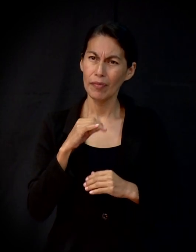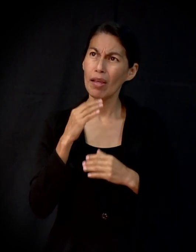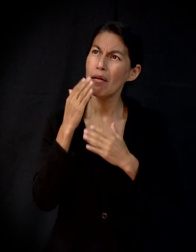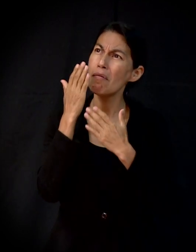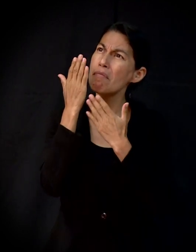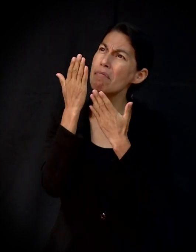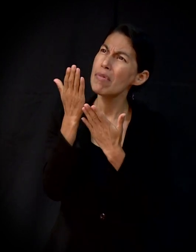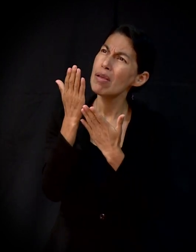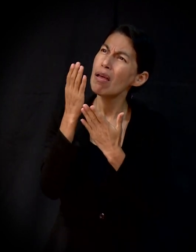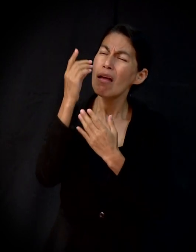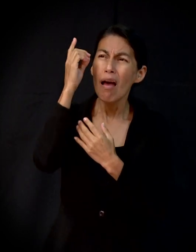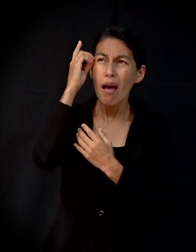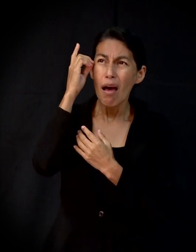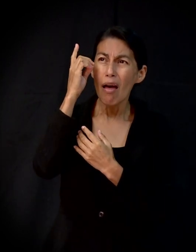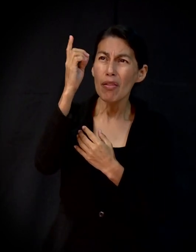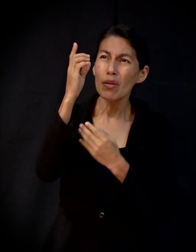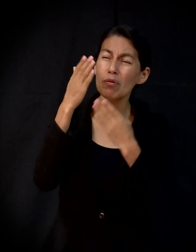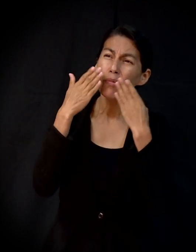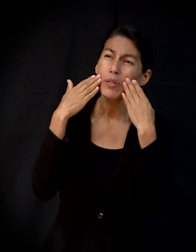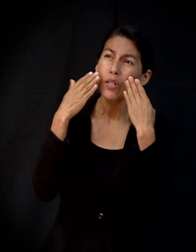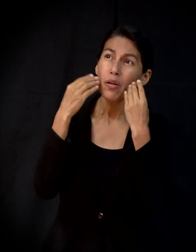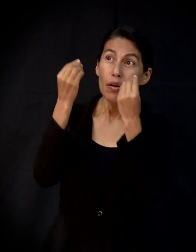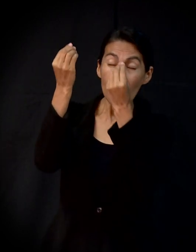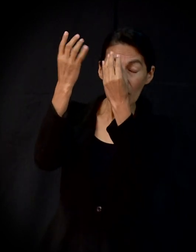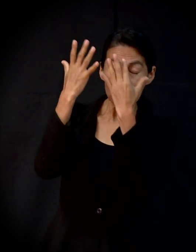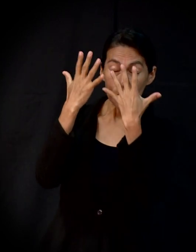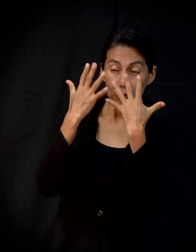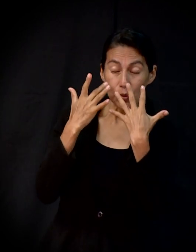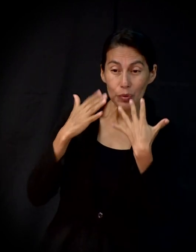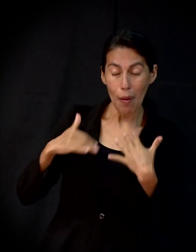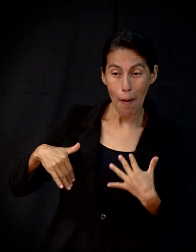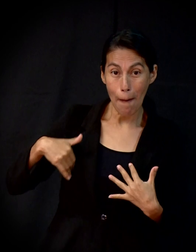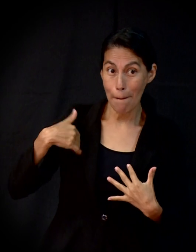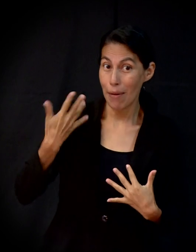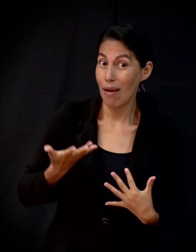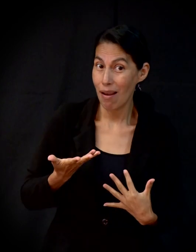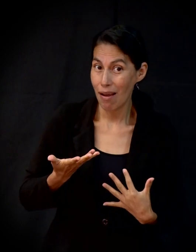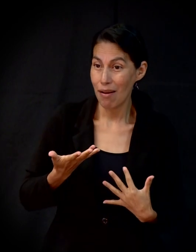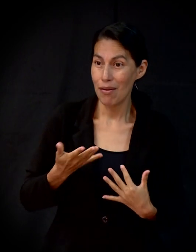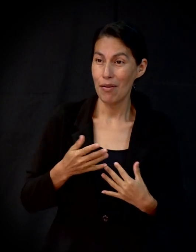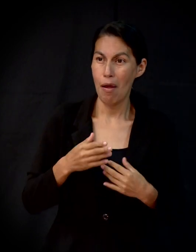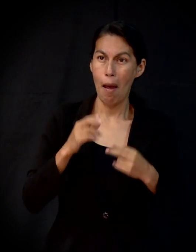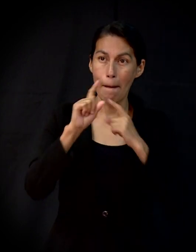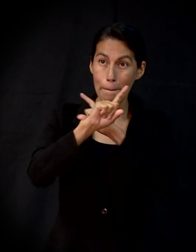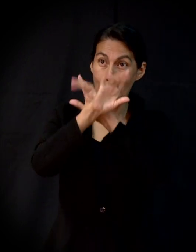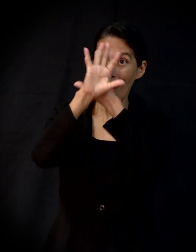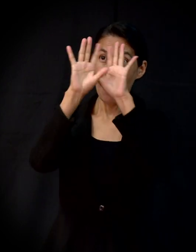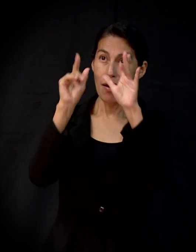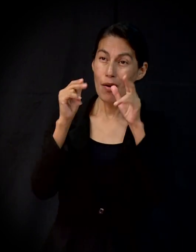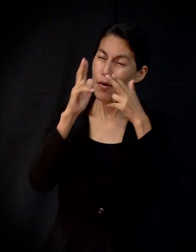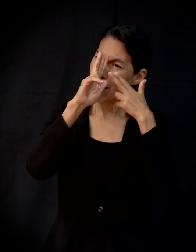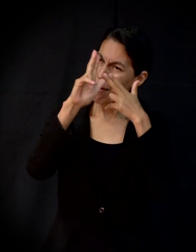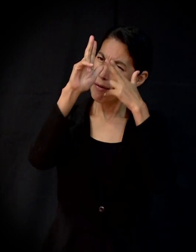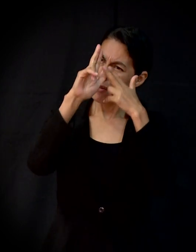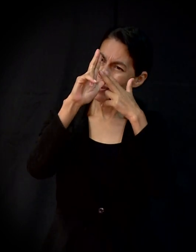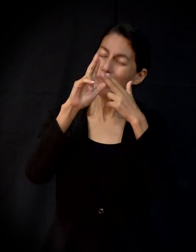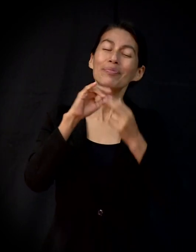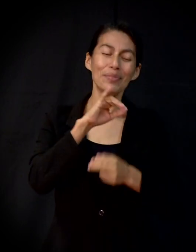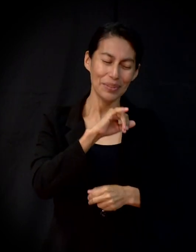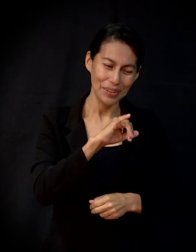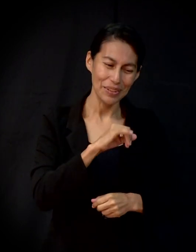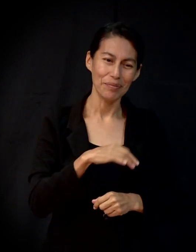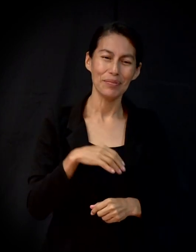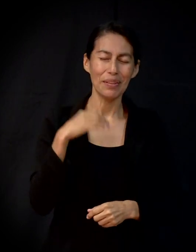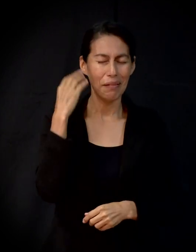Dios y contar nuestra misericordia, Dios lo va a dar de milagro para su gloria y honor. Sí.